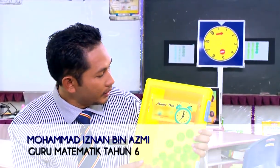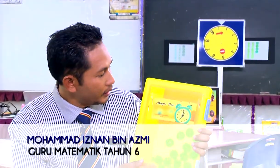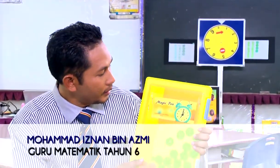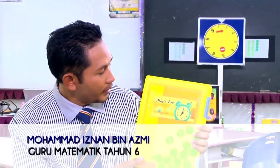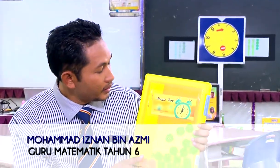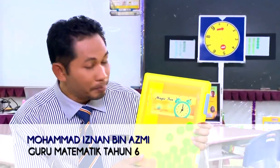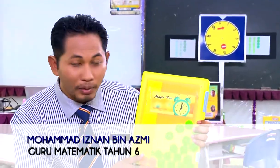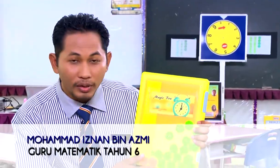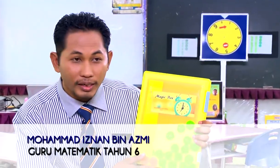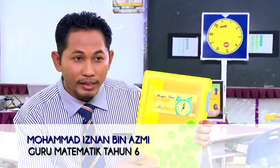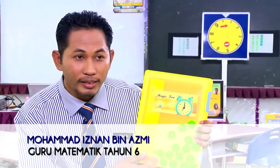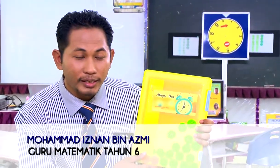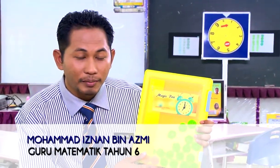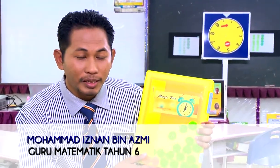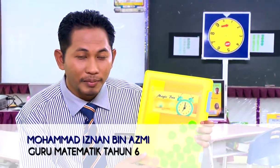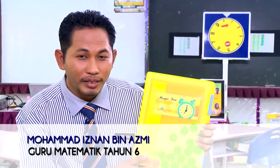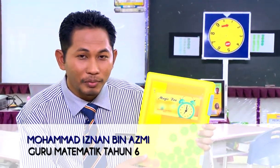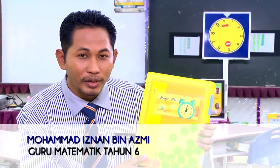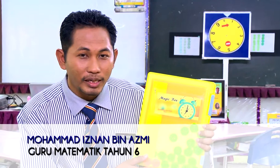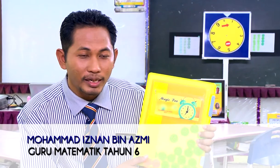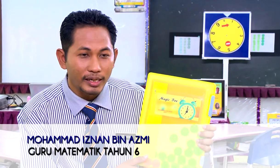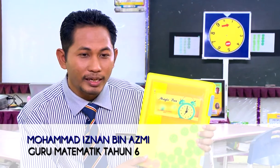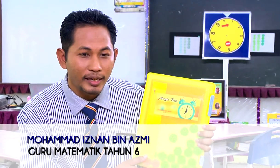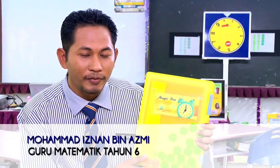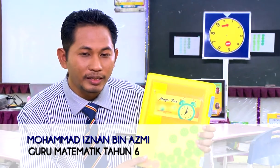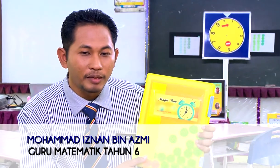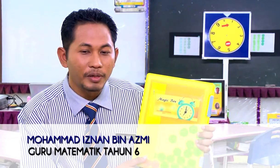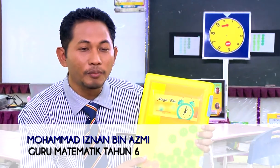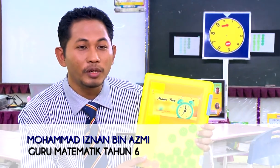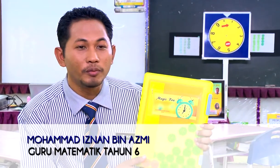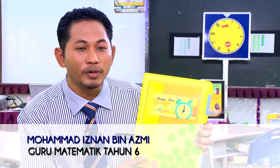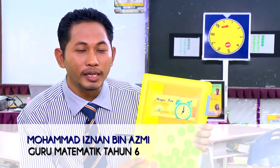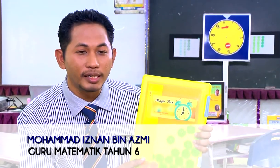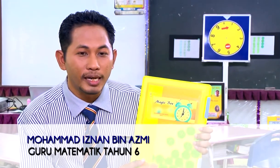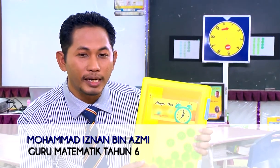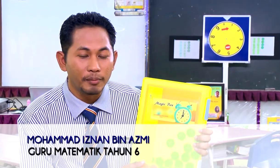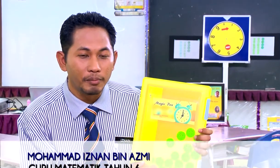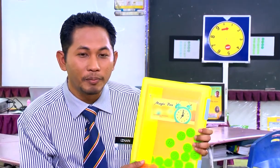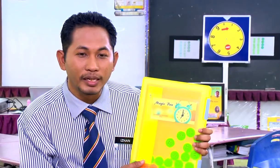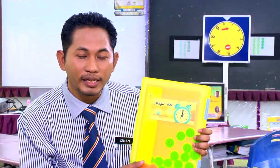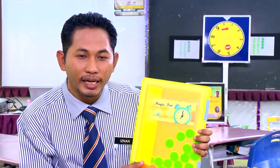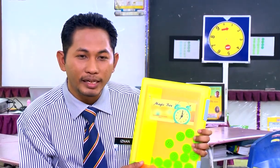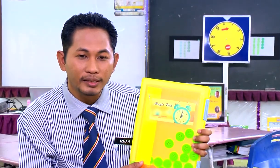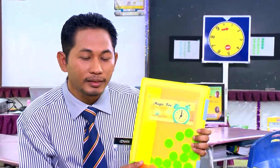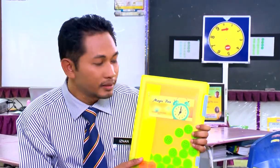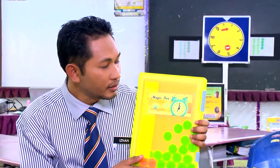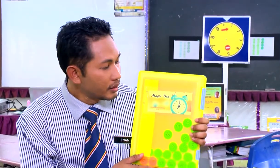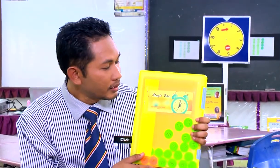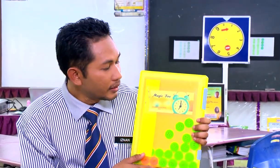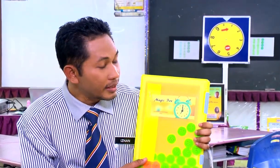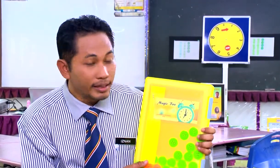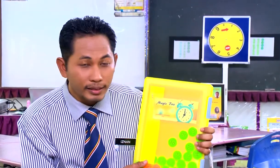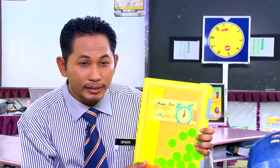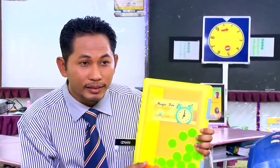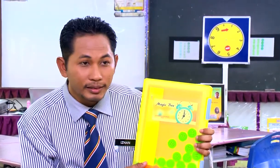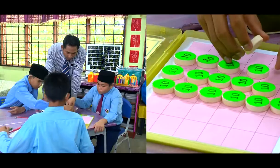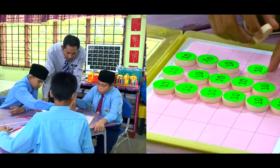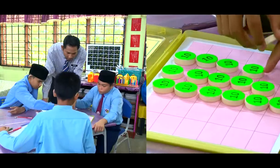ini, Magic Box ni, yang saya namakan Magic Box ni, adalah efektif pada murid-murid yang berpendidikan khas kerana dia